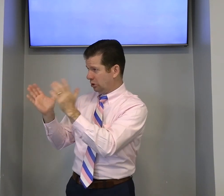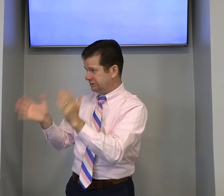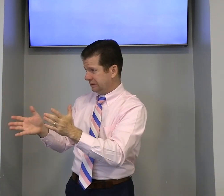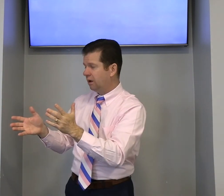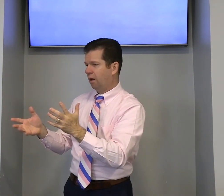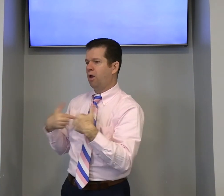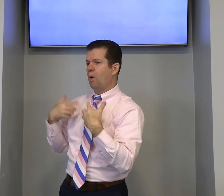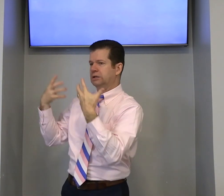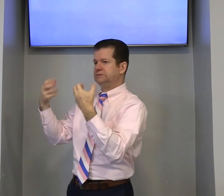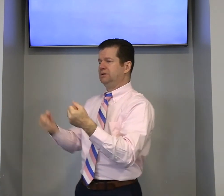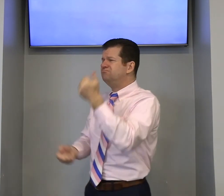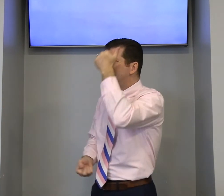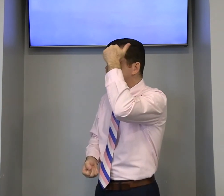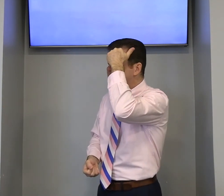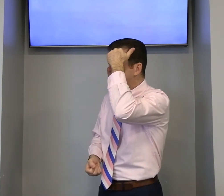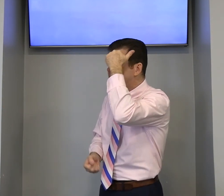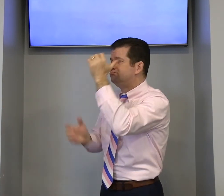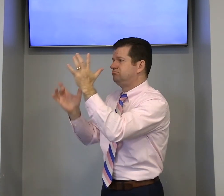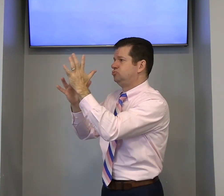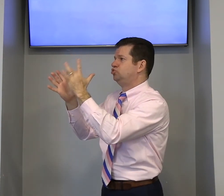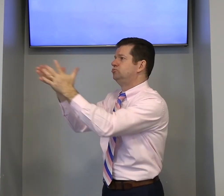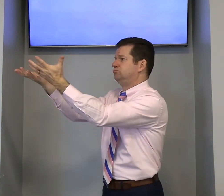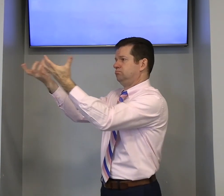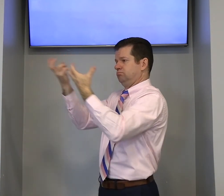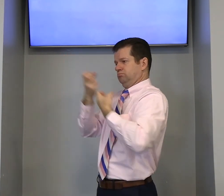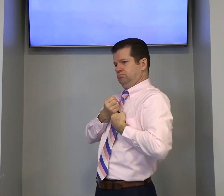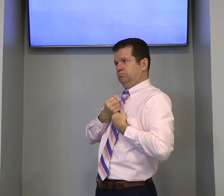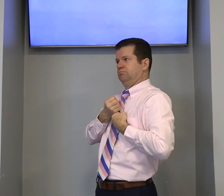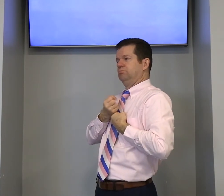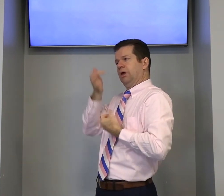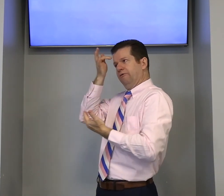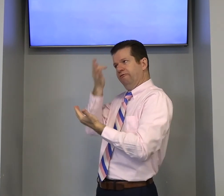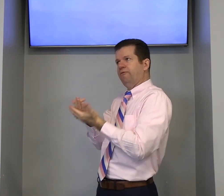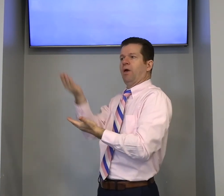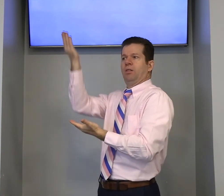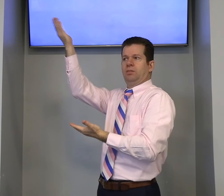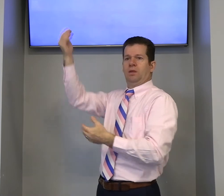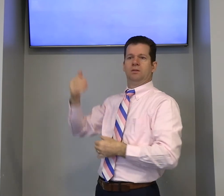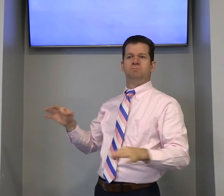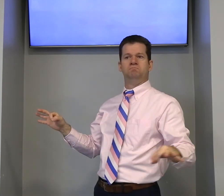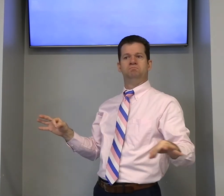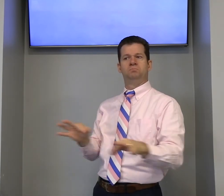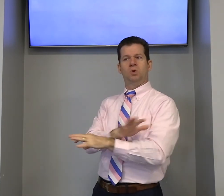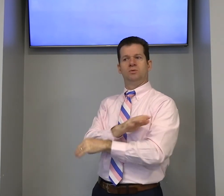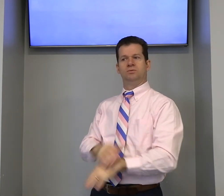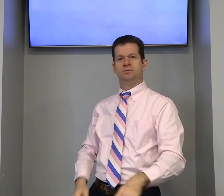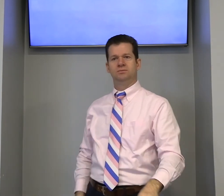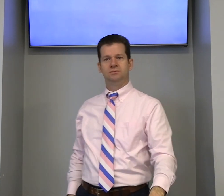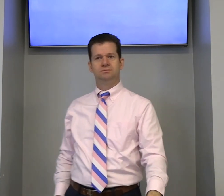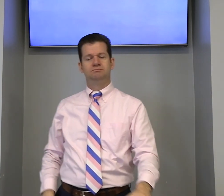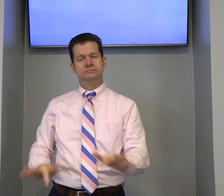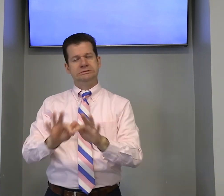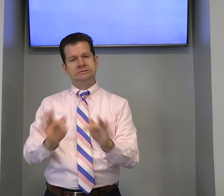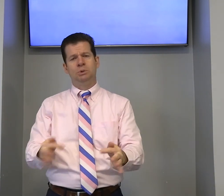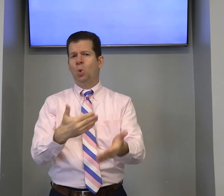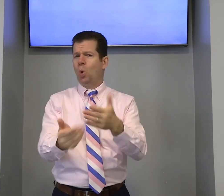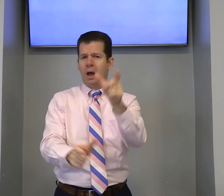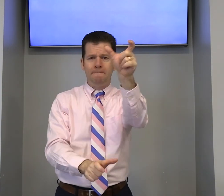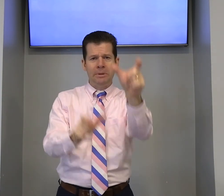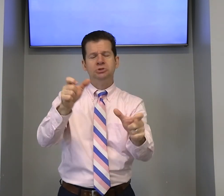Jesus pagou e eu aceito, eu me arrependo do pecado e aceito Jesus como meu Salvador.